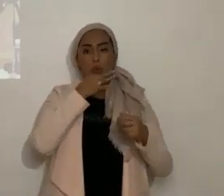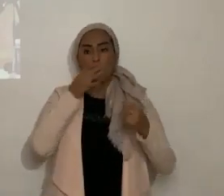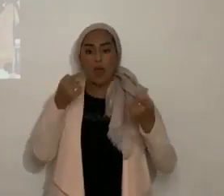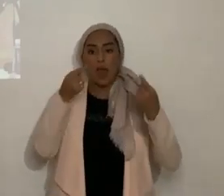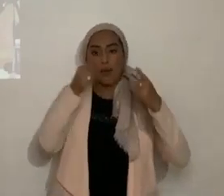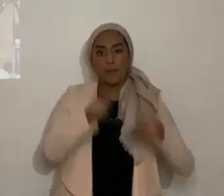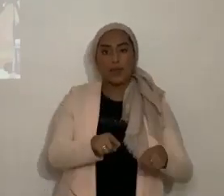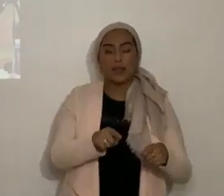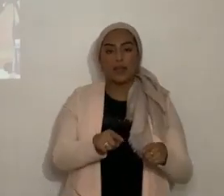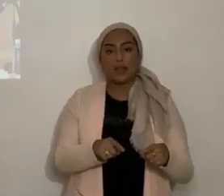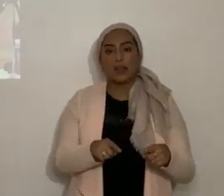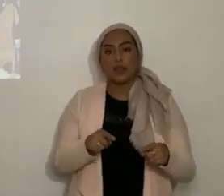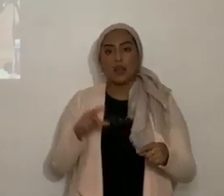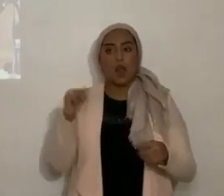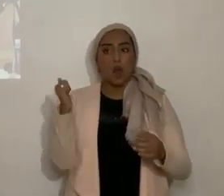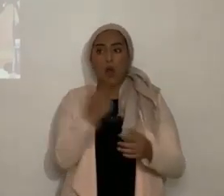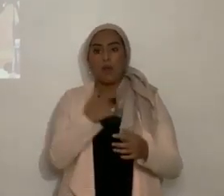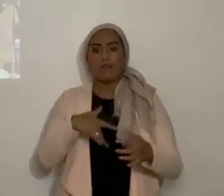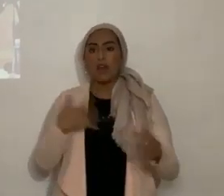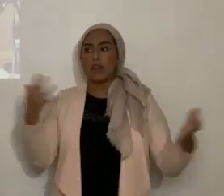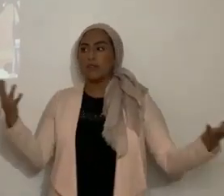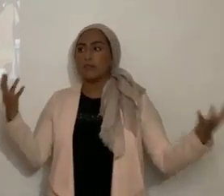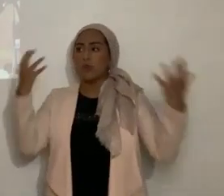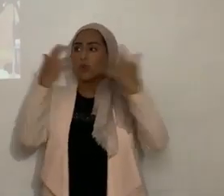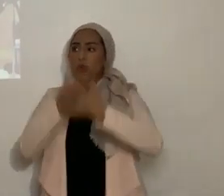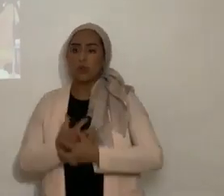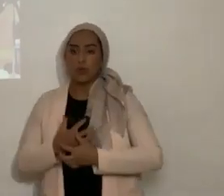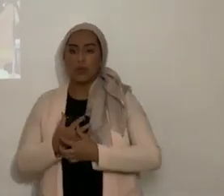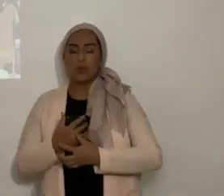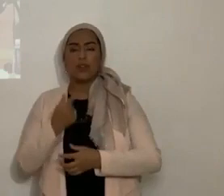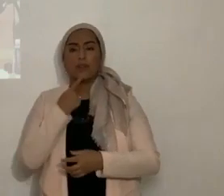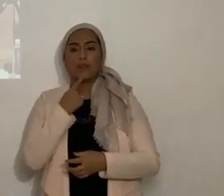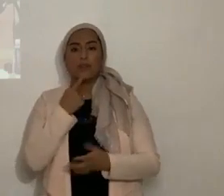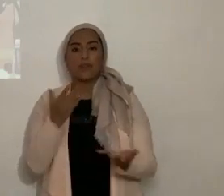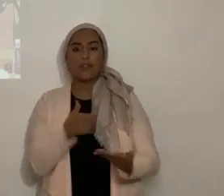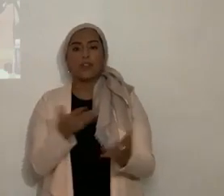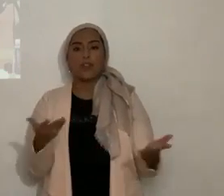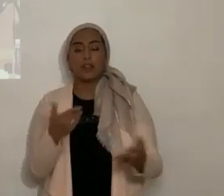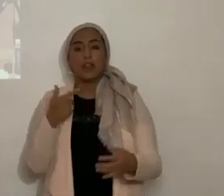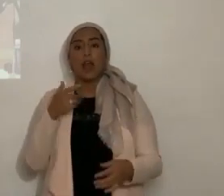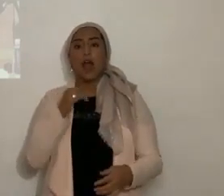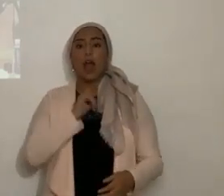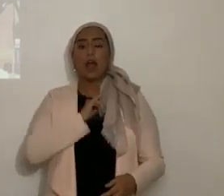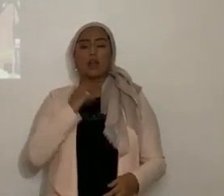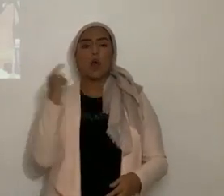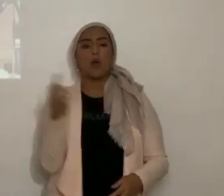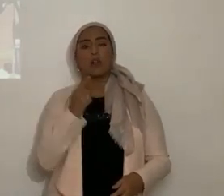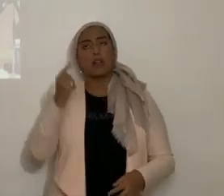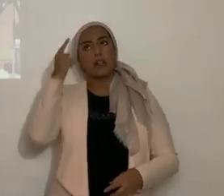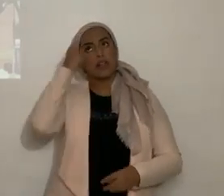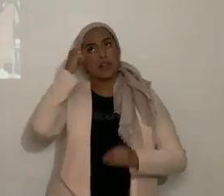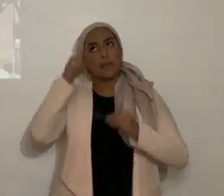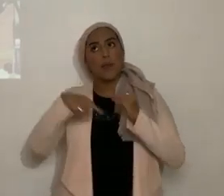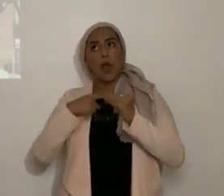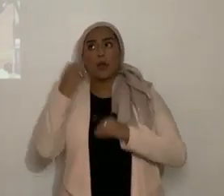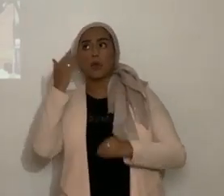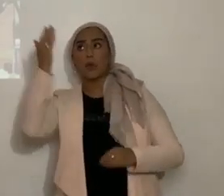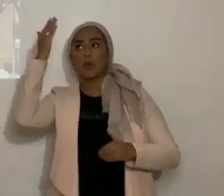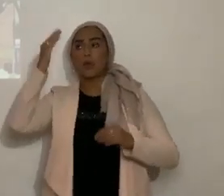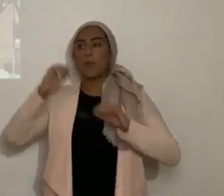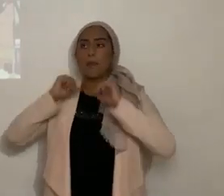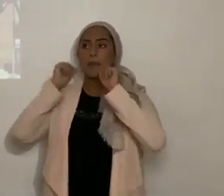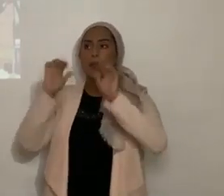¿sí? Cuando todo nublado parece estar, ¿qué dice nuestro amado Roe? Yo solo pienso en ti, bendito mi